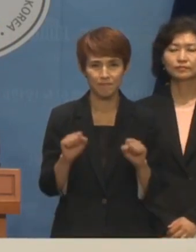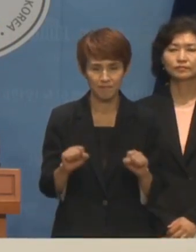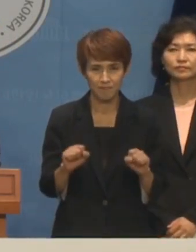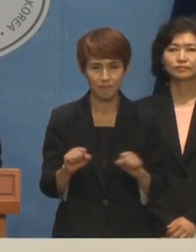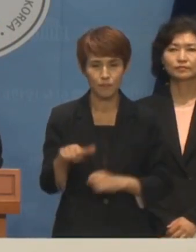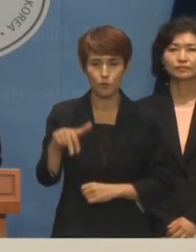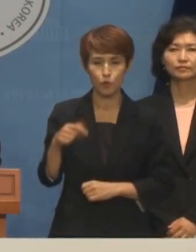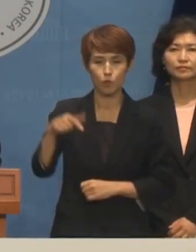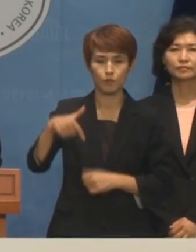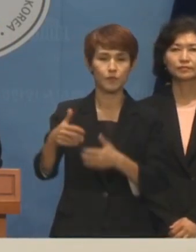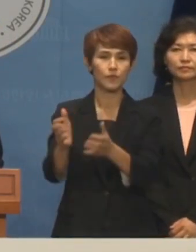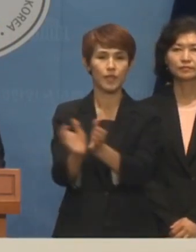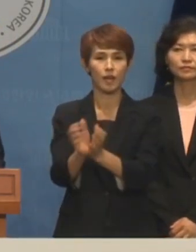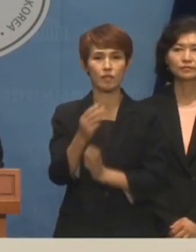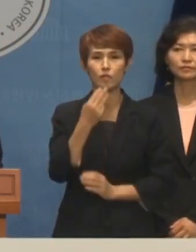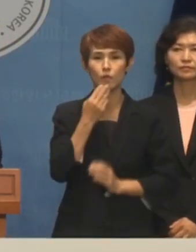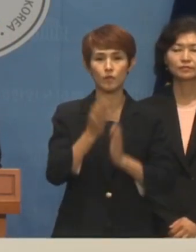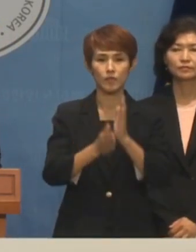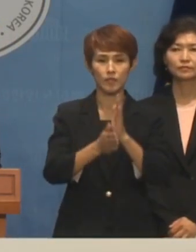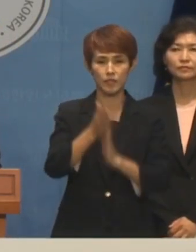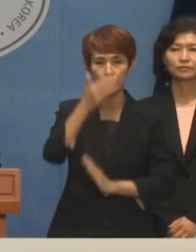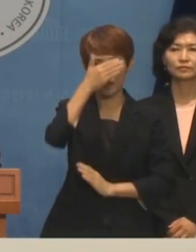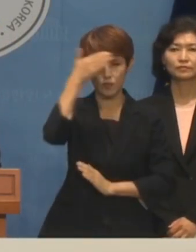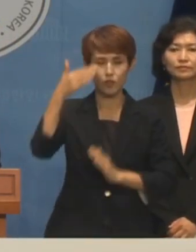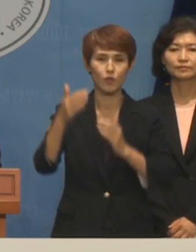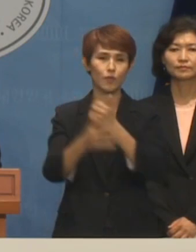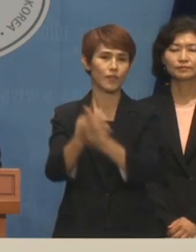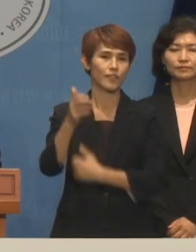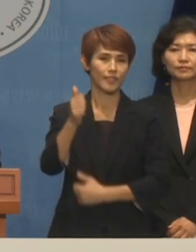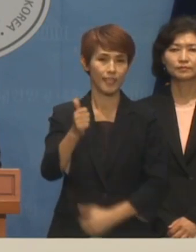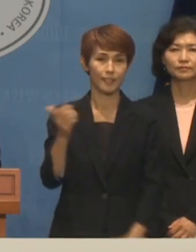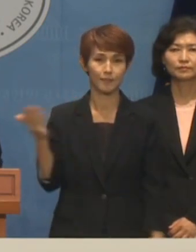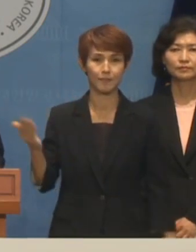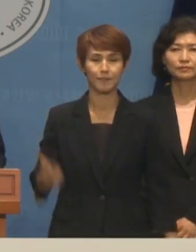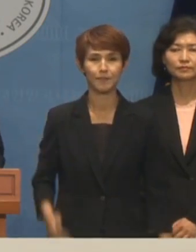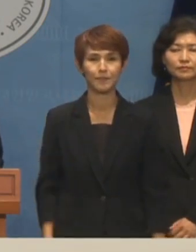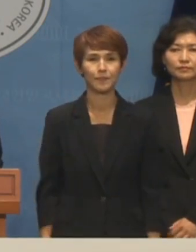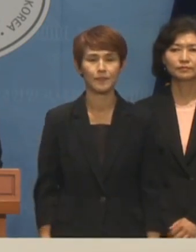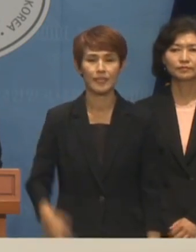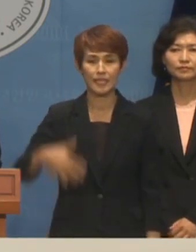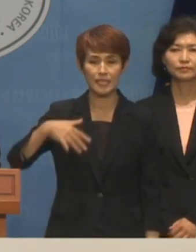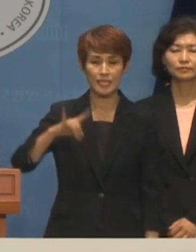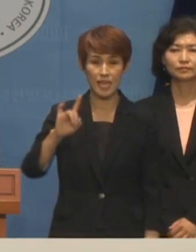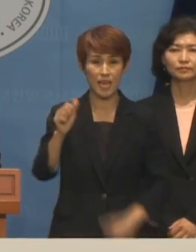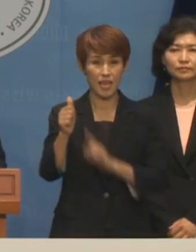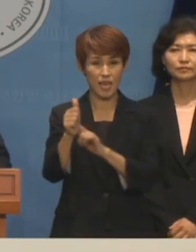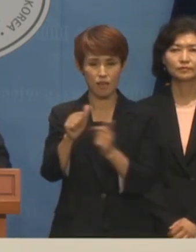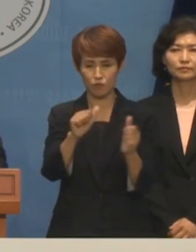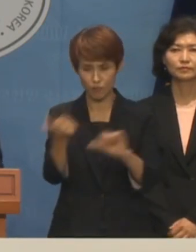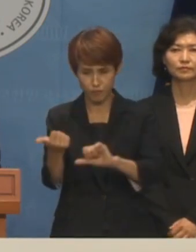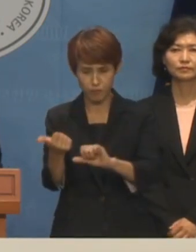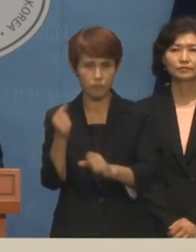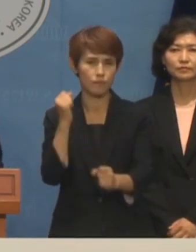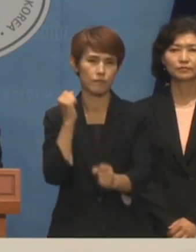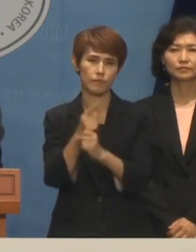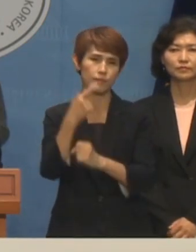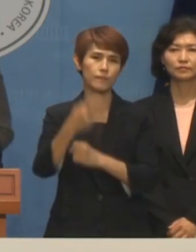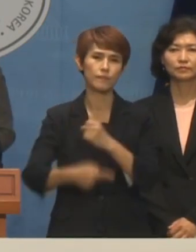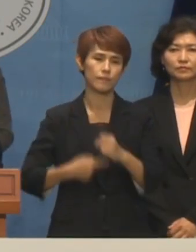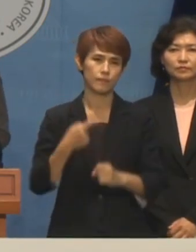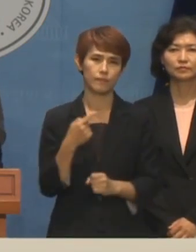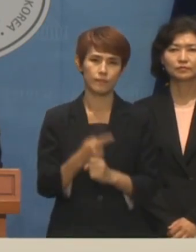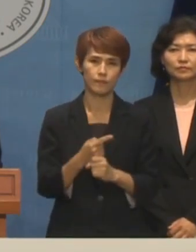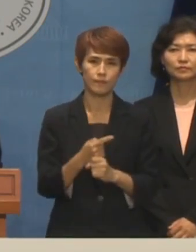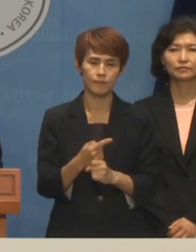안녕하십니까. 조국혁신당 서울시 청년위원장 김진현입니다. 최수근 해병이 우리의 곁을 떠나간 지 어느덧 1년이 다